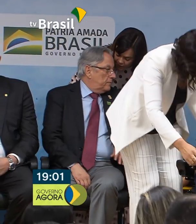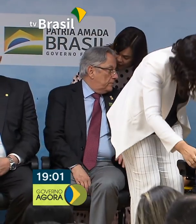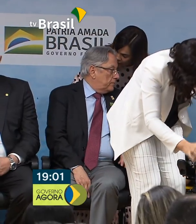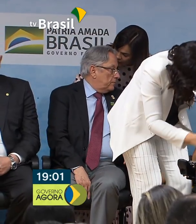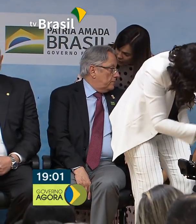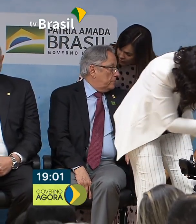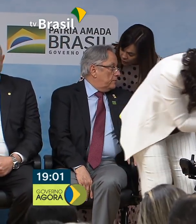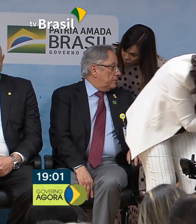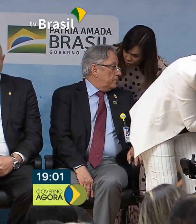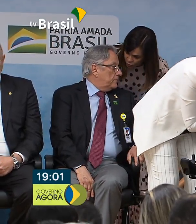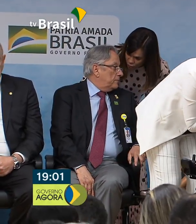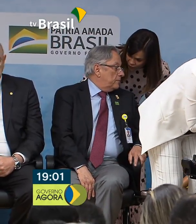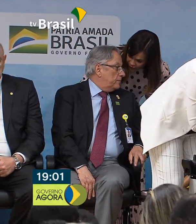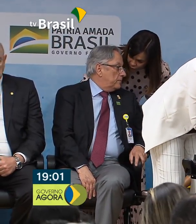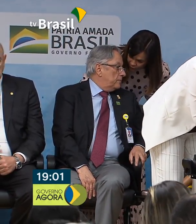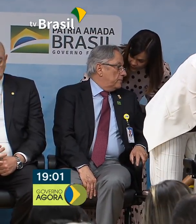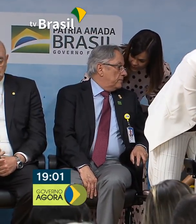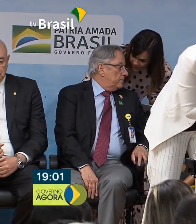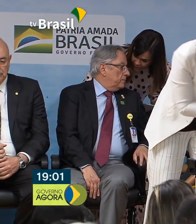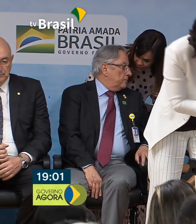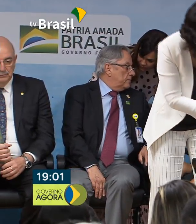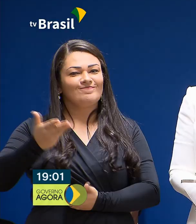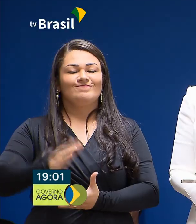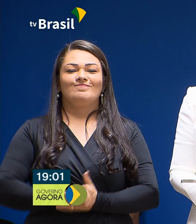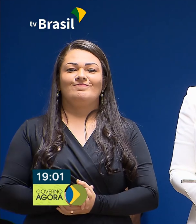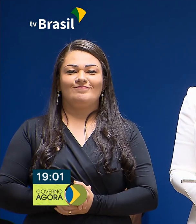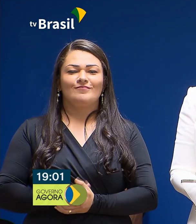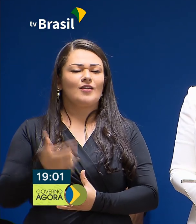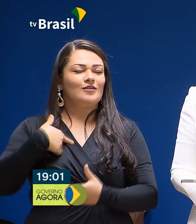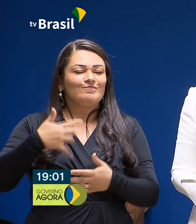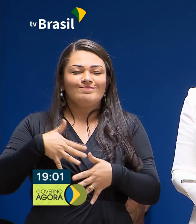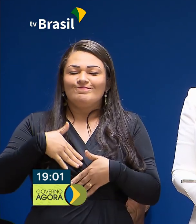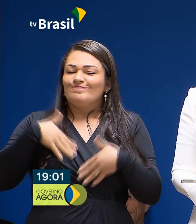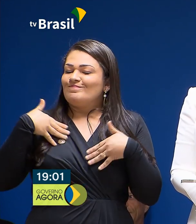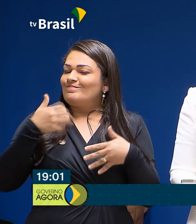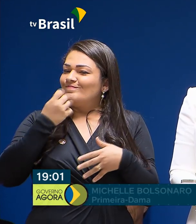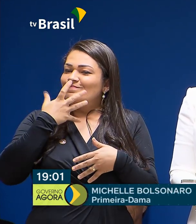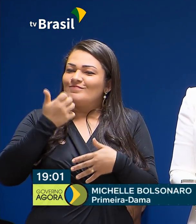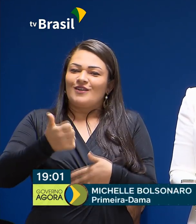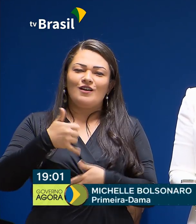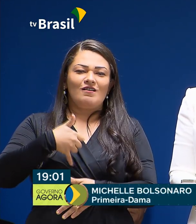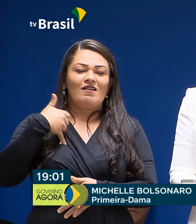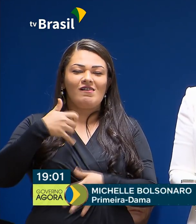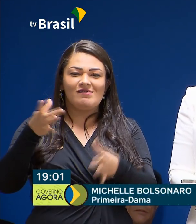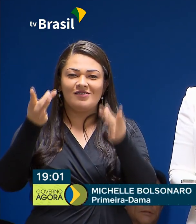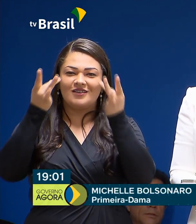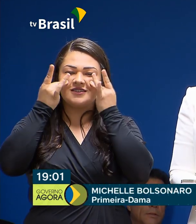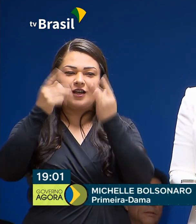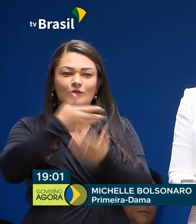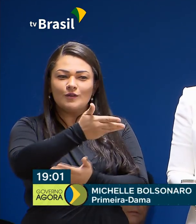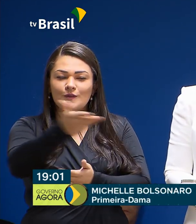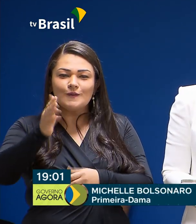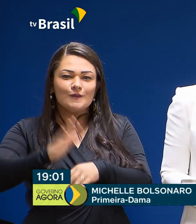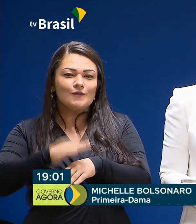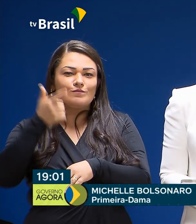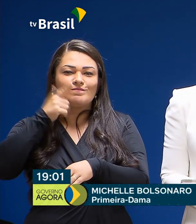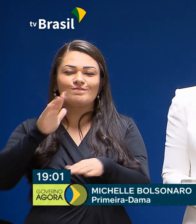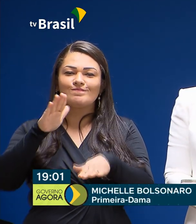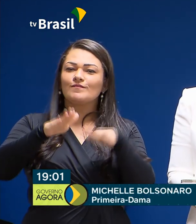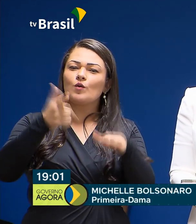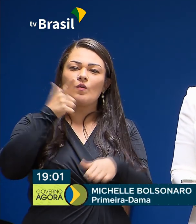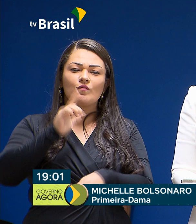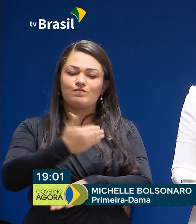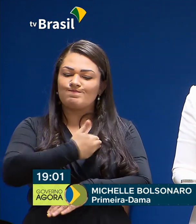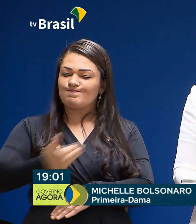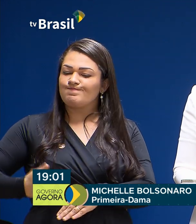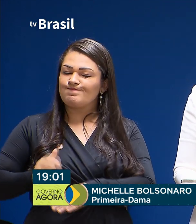com deficiência é prioridade no governo é um grande privilégio poder testemunhar mais um passo do governo